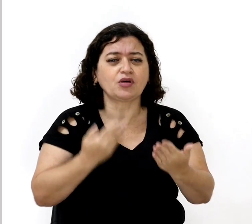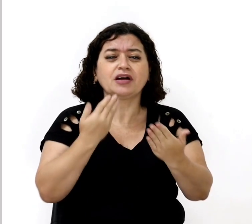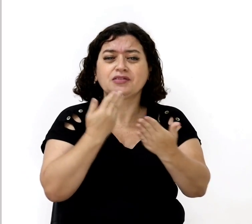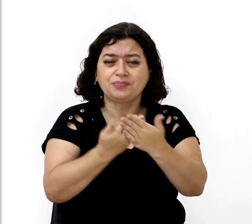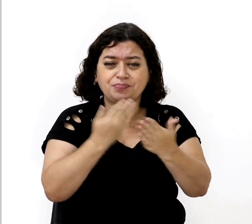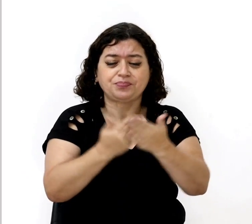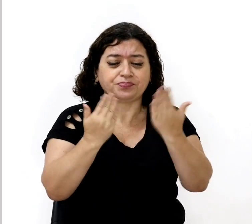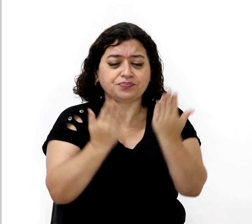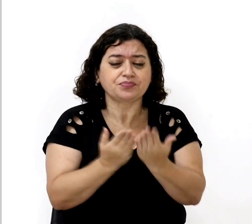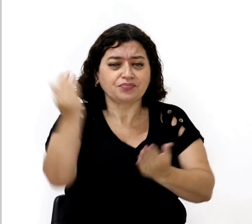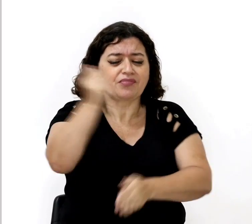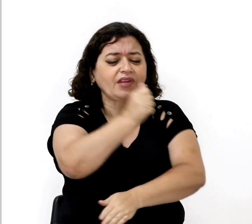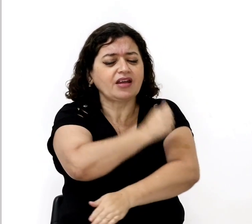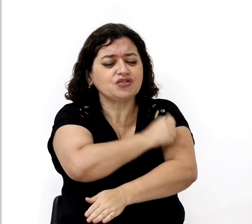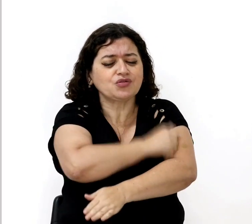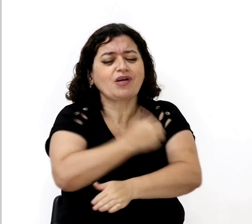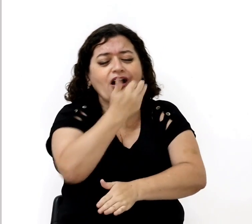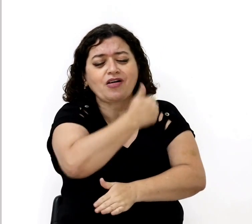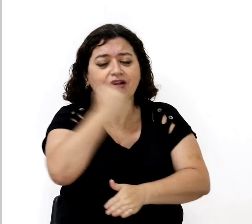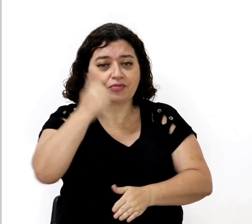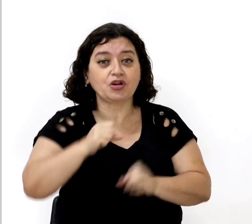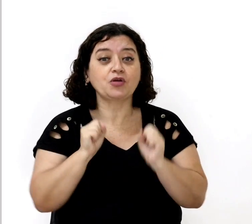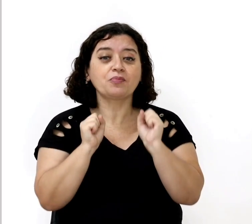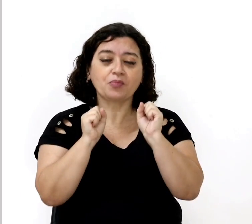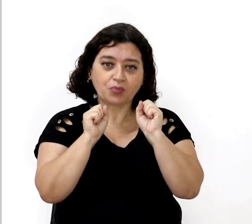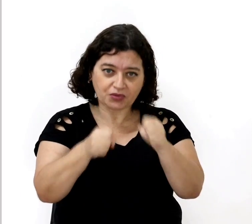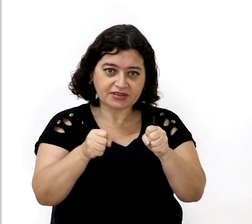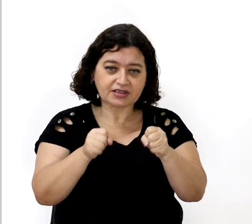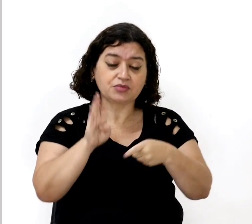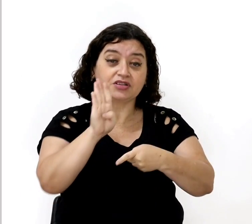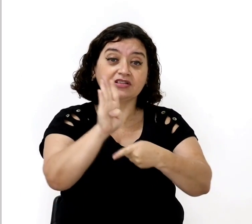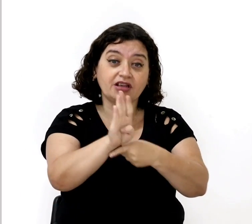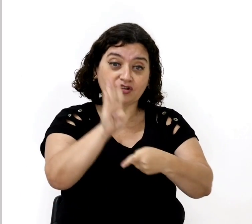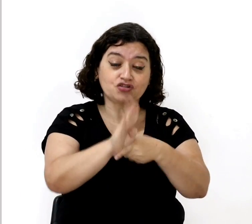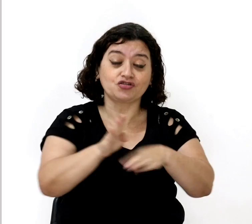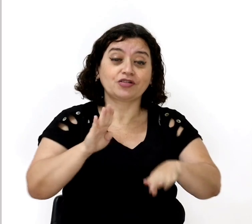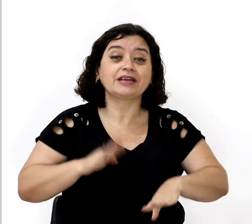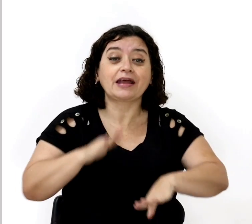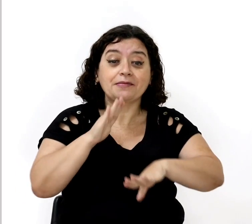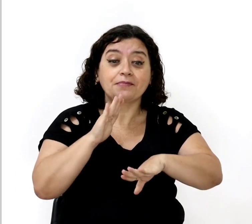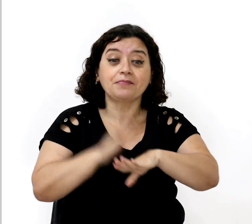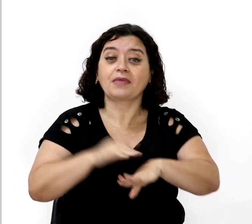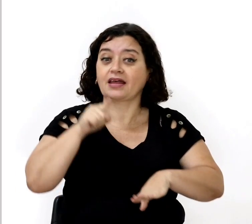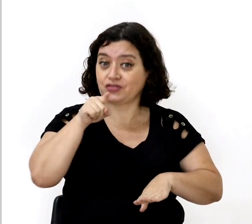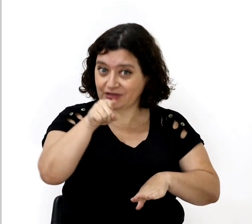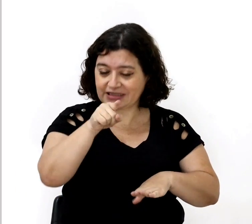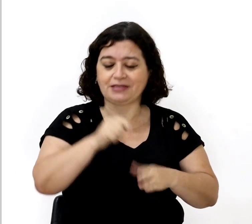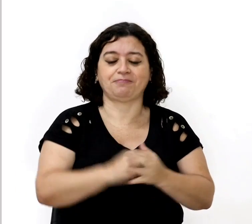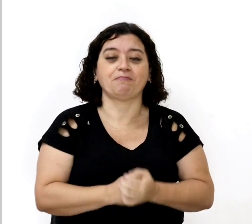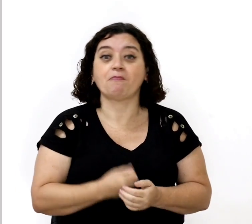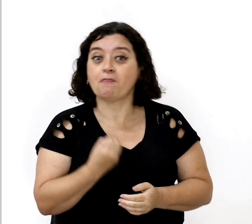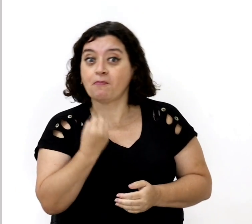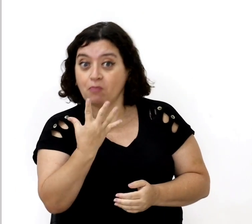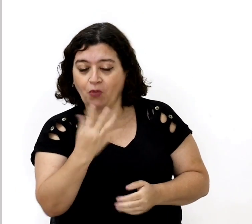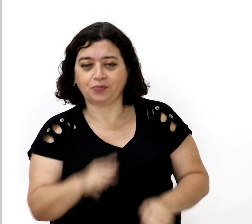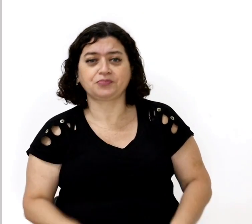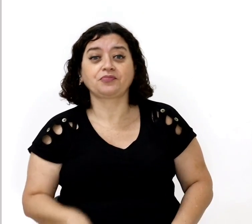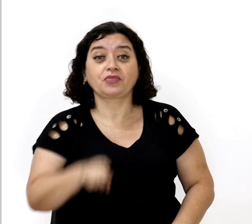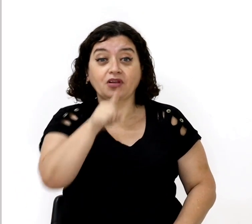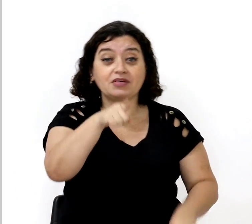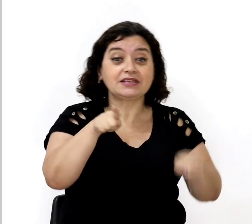sua escola bíblica, a sua aula, e nós, dessa forma, possamos contribuir ainda mais com você.